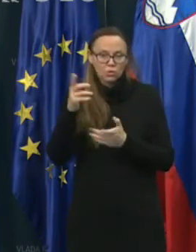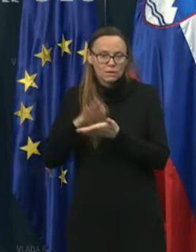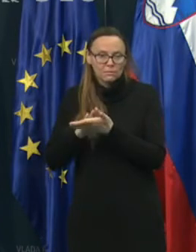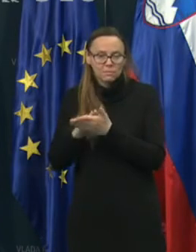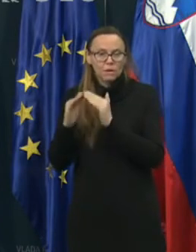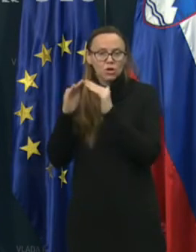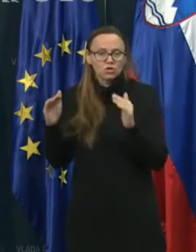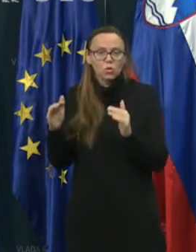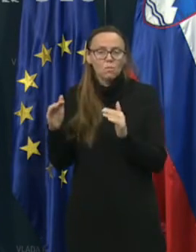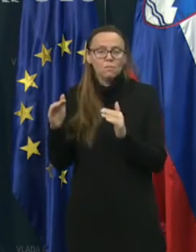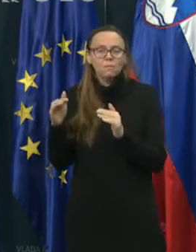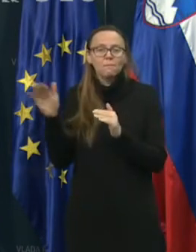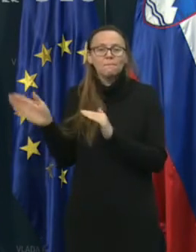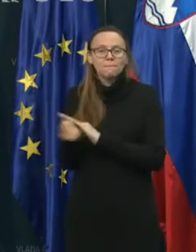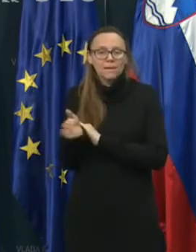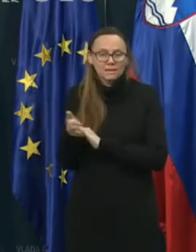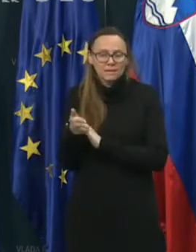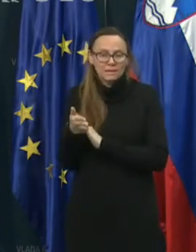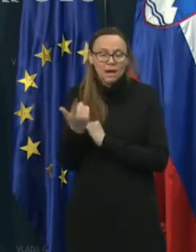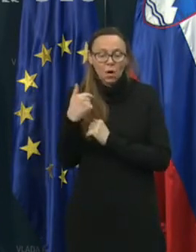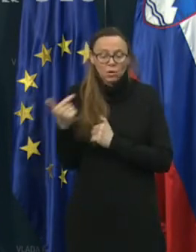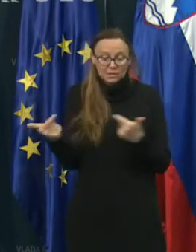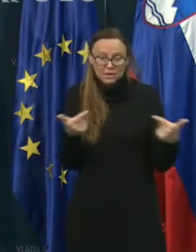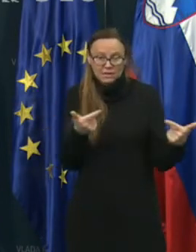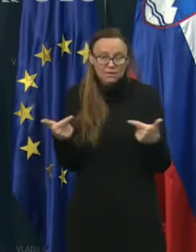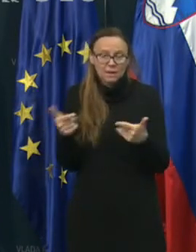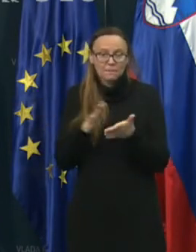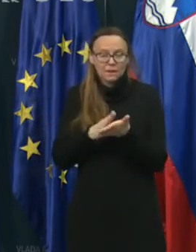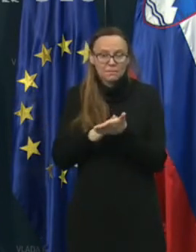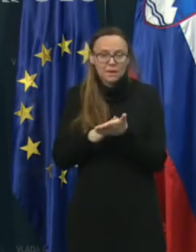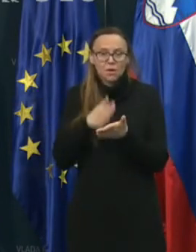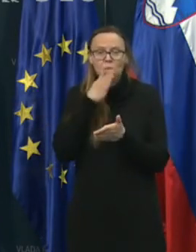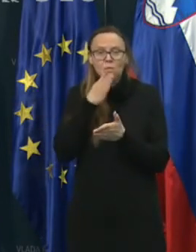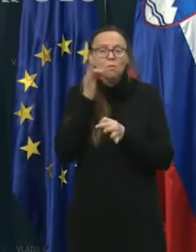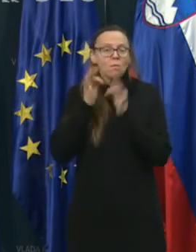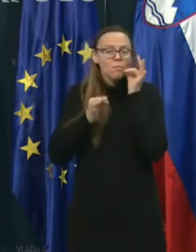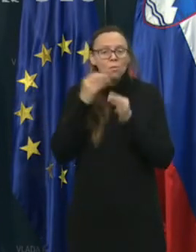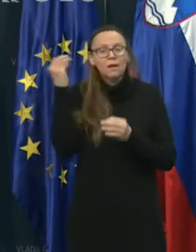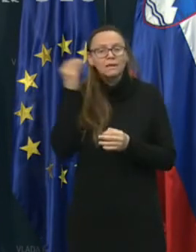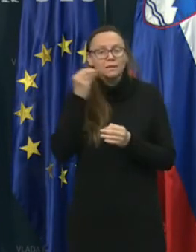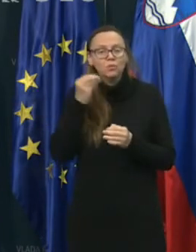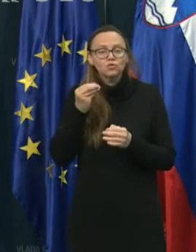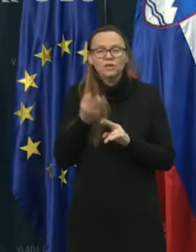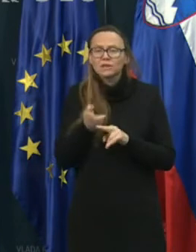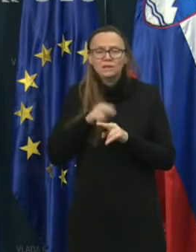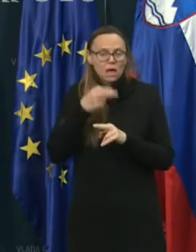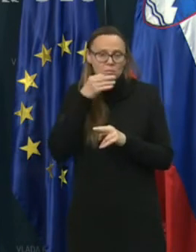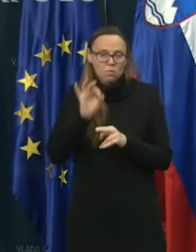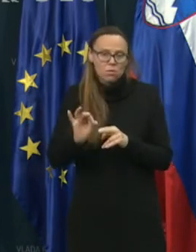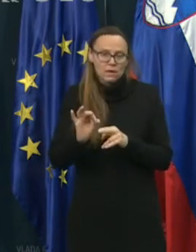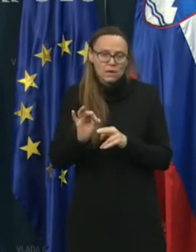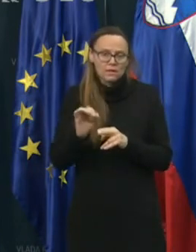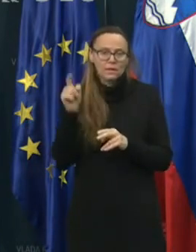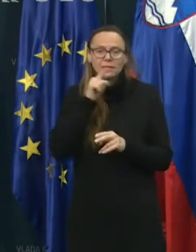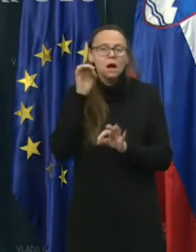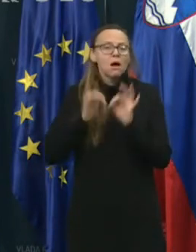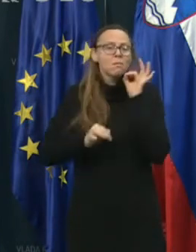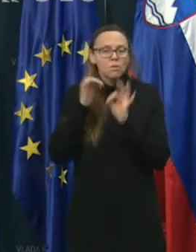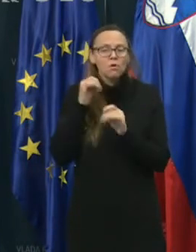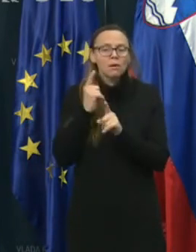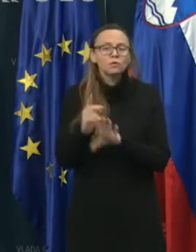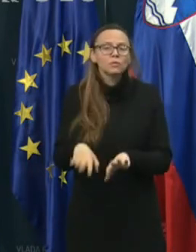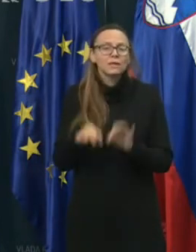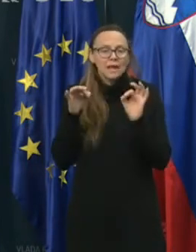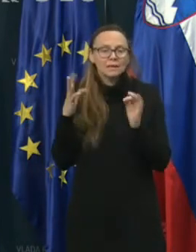dom v Metliki. Iz teh dveh primerov se bomo skušali naučiti najbolje ter poskušali tudi